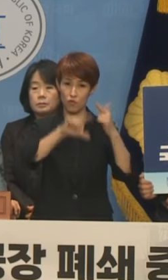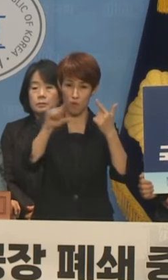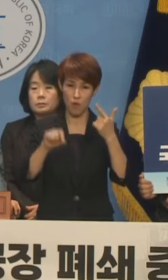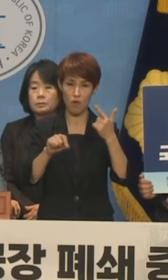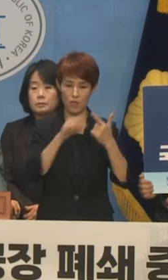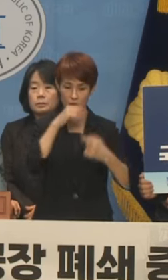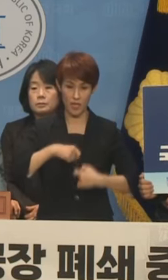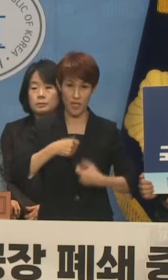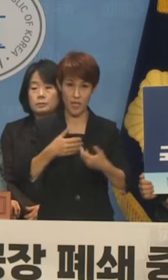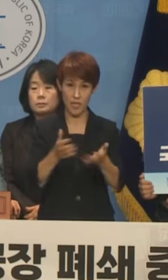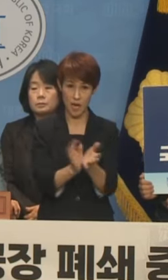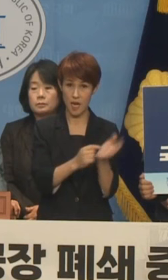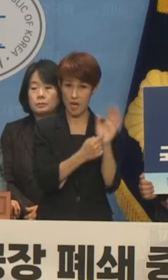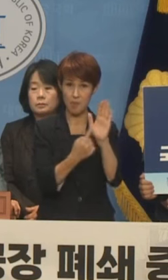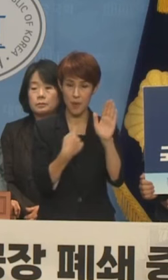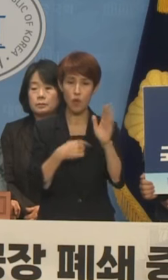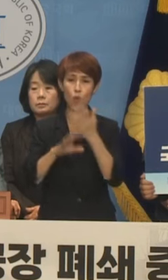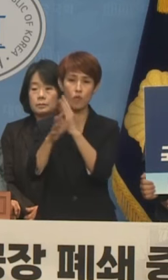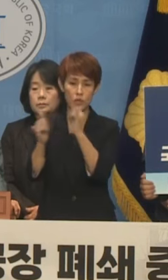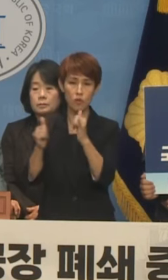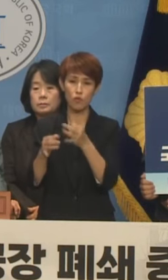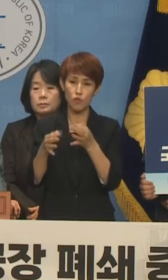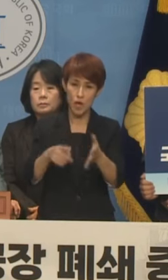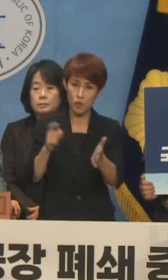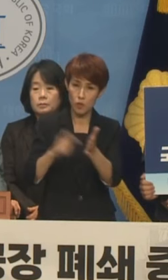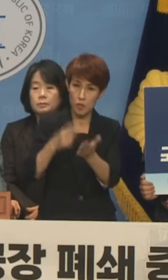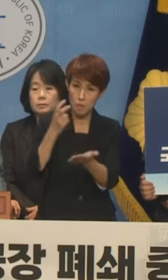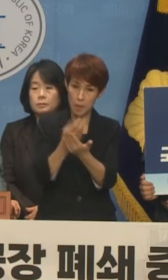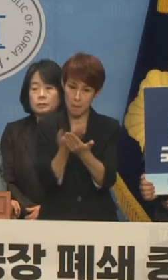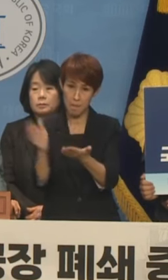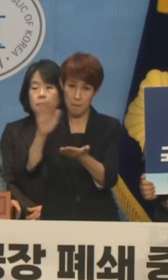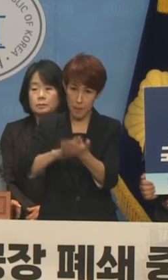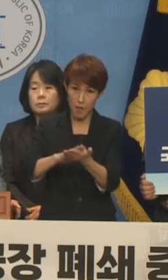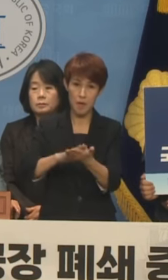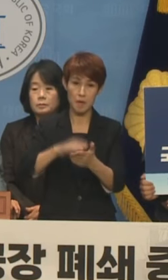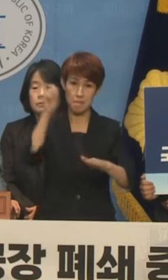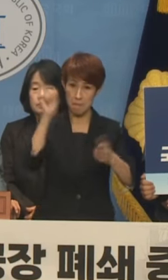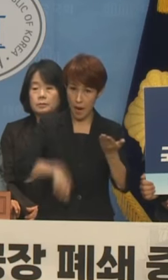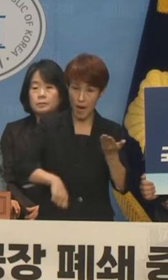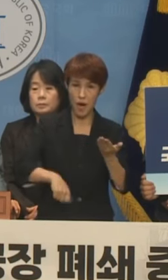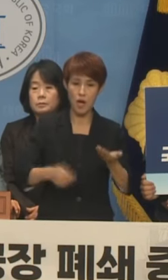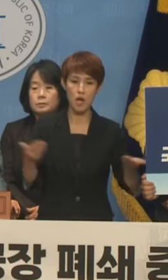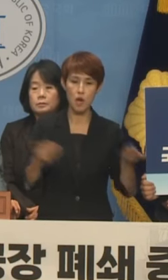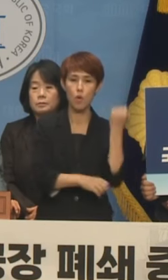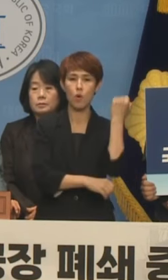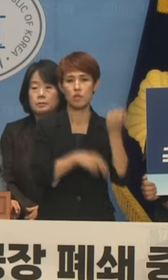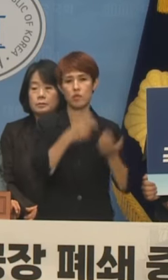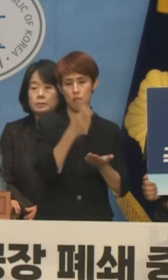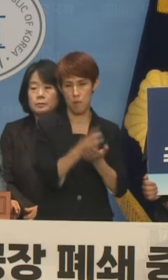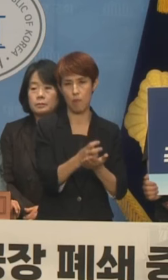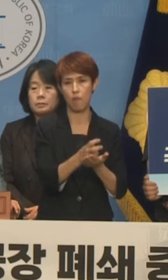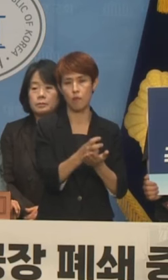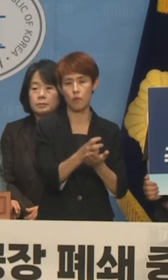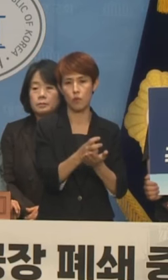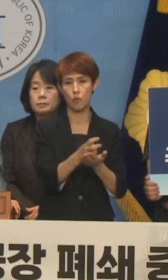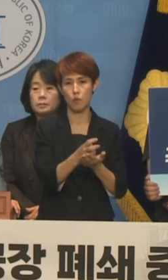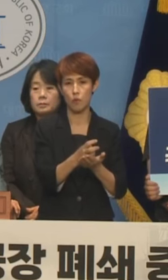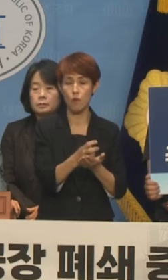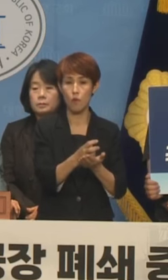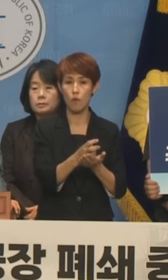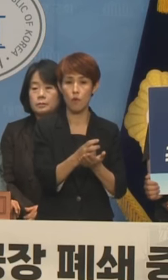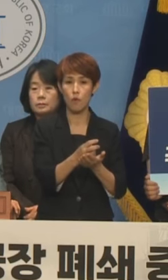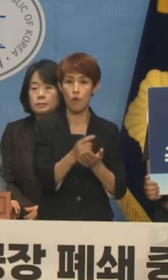정의당이 대표 발의한 외국인 투자 촉진법 개정안 통과와 더불어 근로기준법, 상법, 채무자회생법 개정을